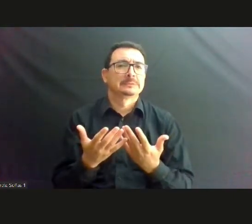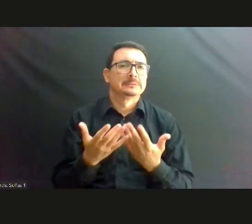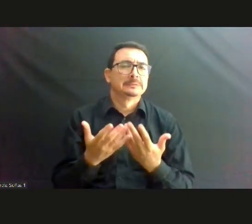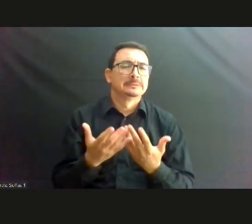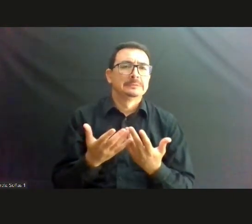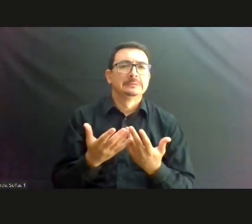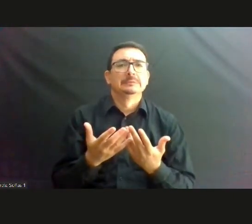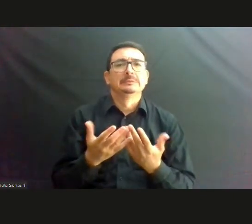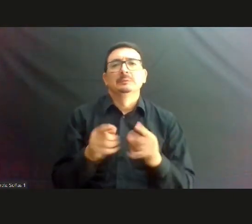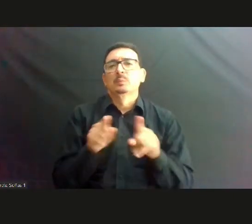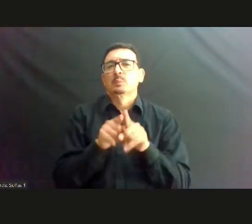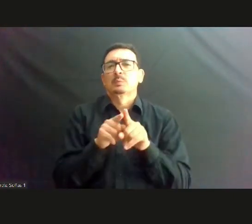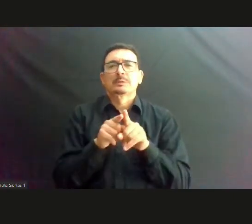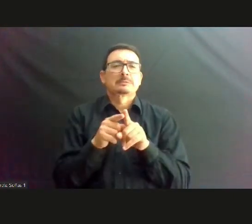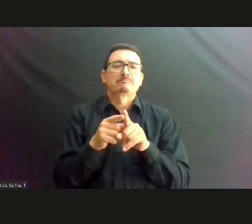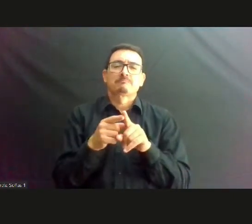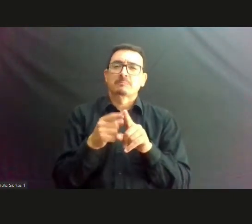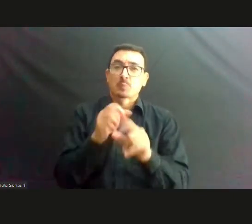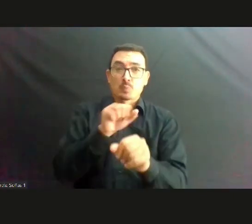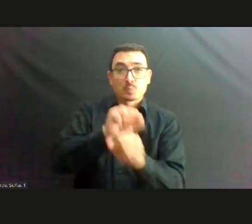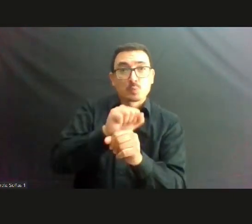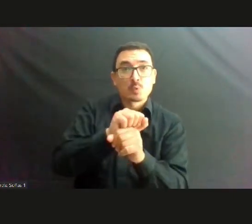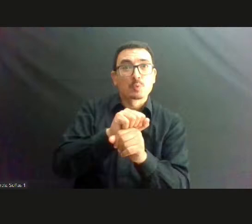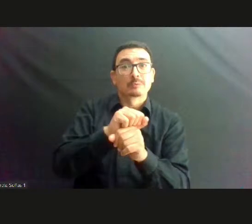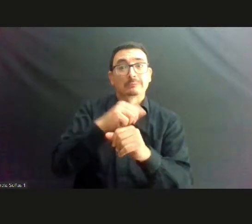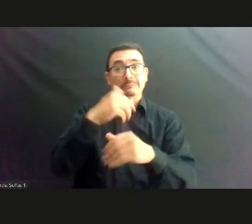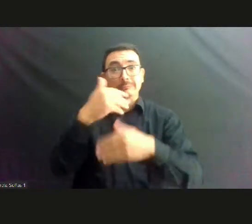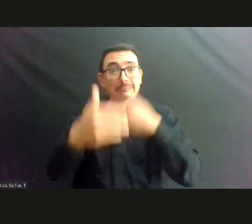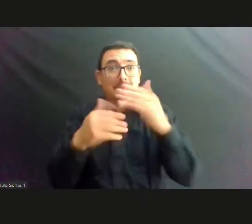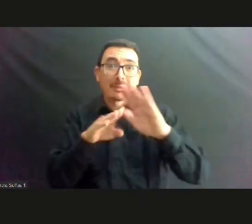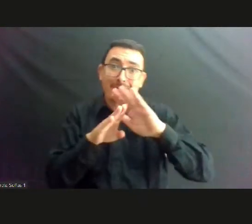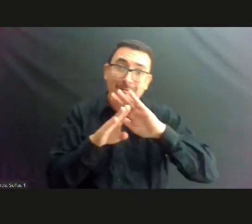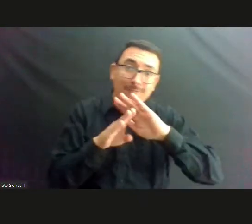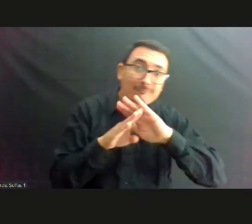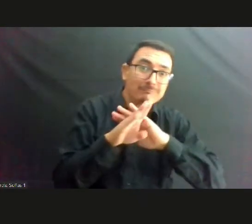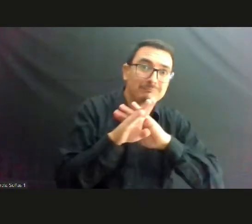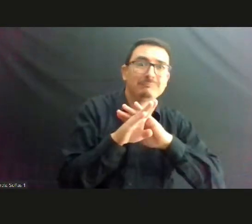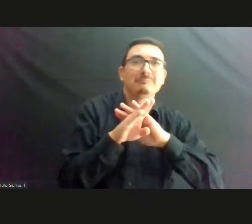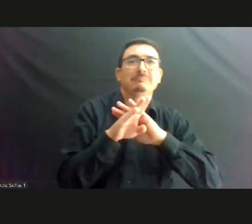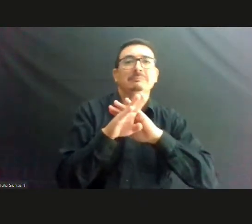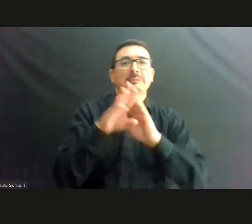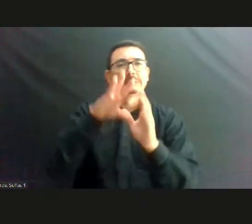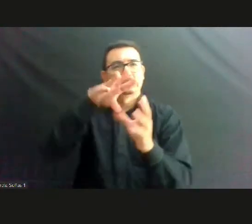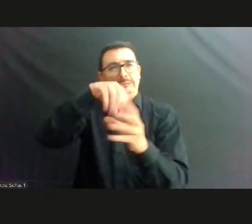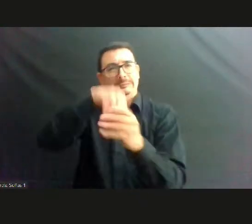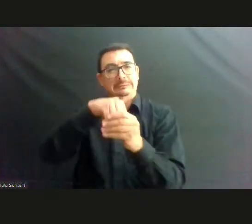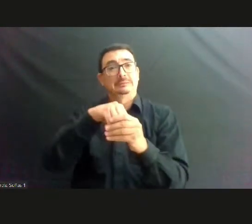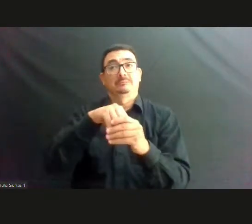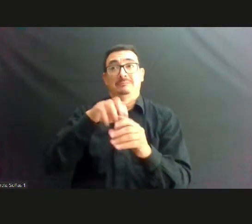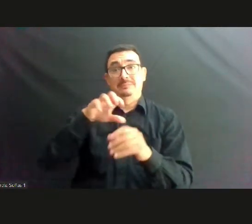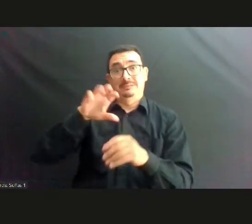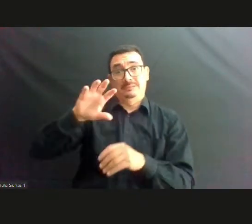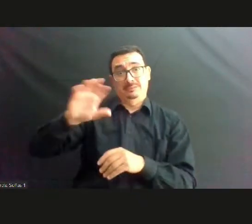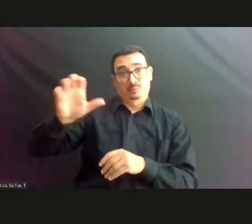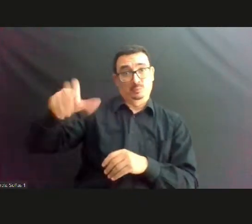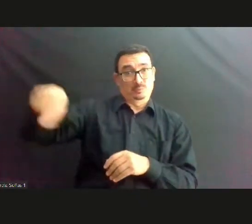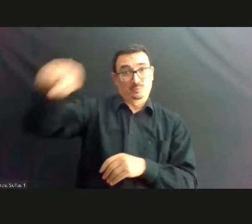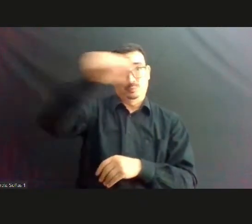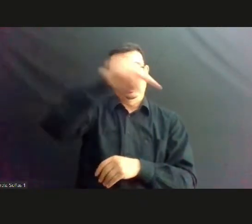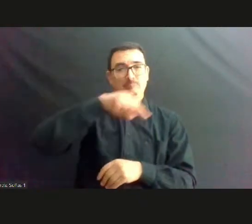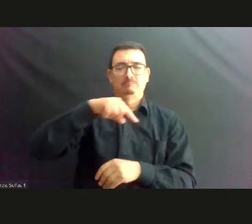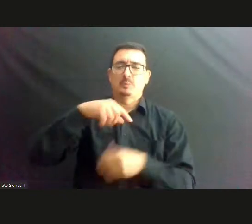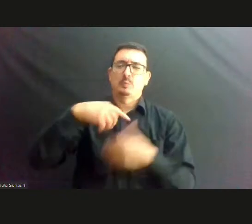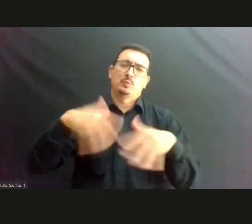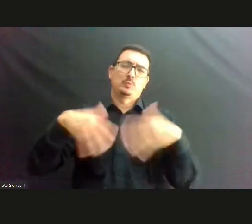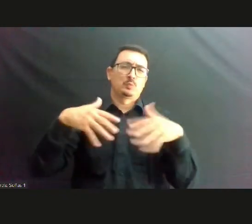fructífera discusión en sus ámbitos institucionales, en el ámbito de los países, y por supuesto